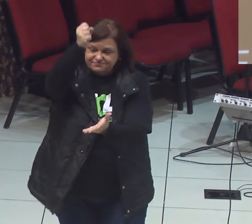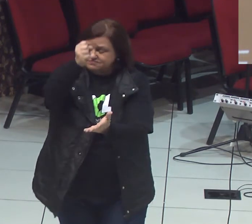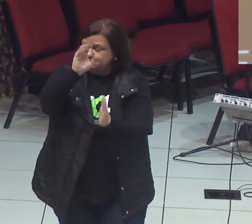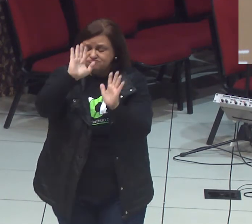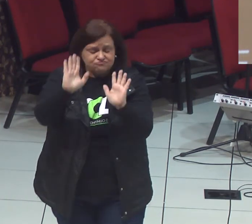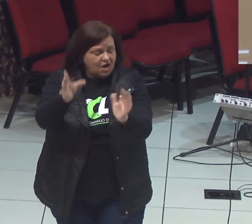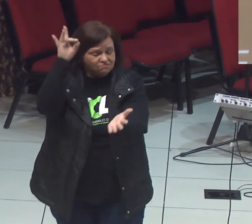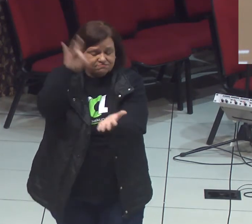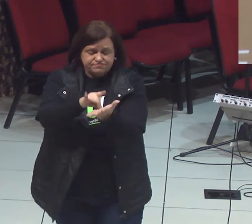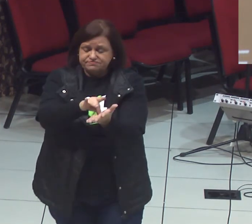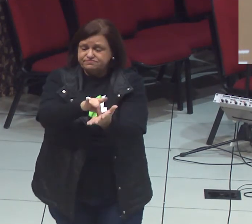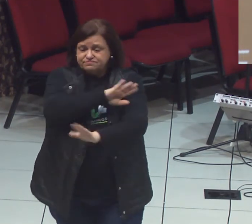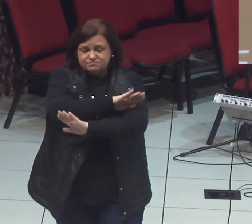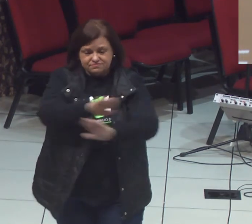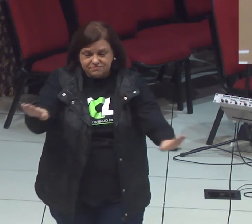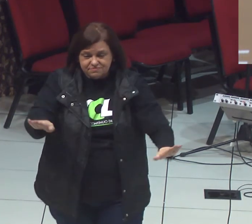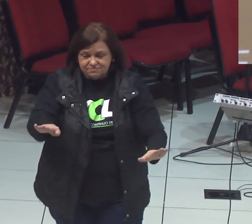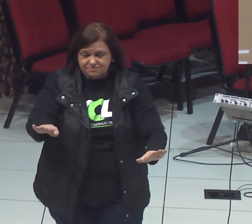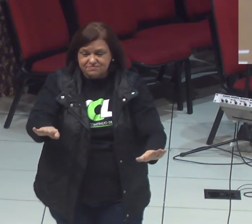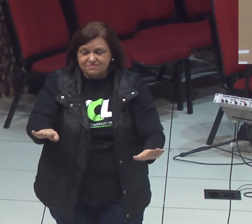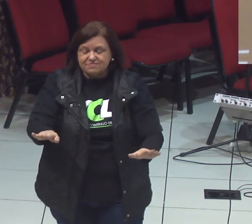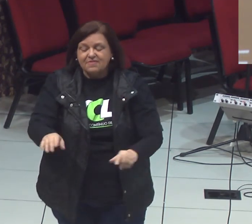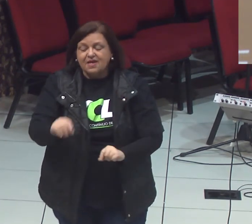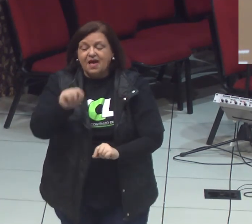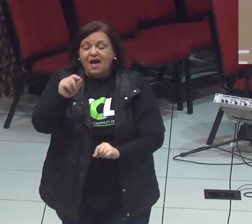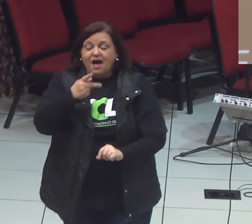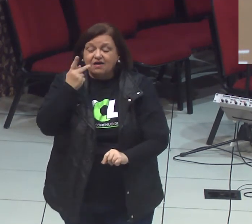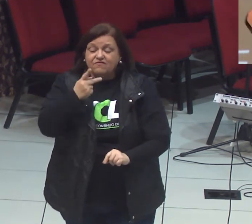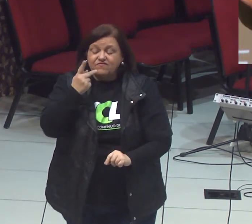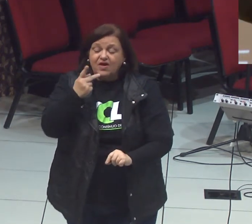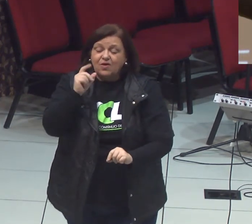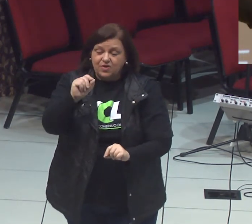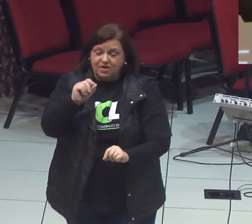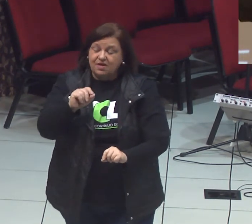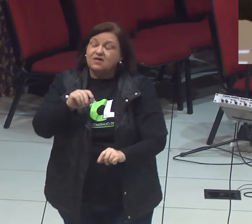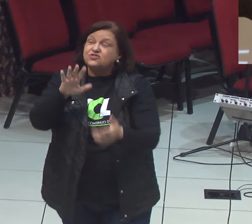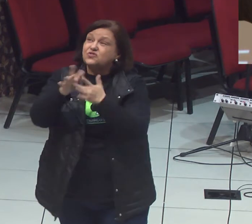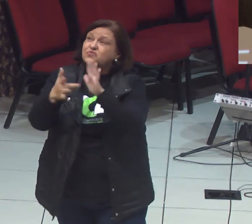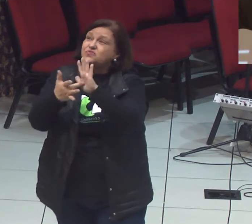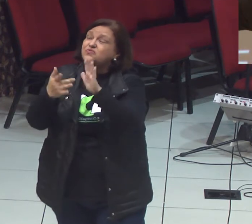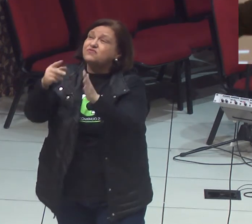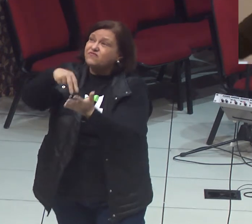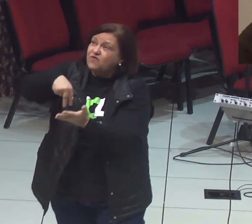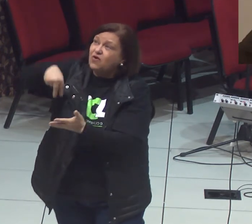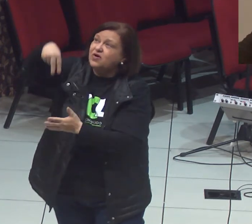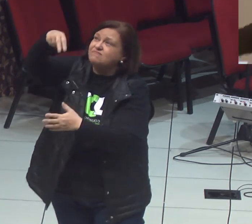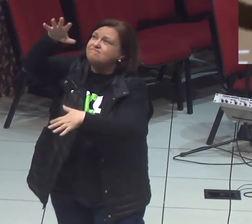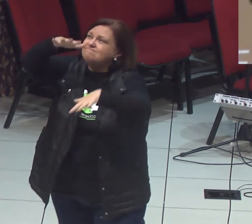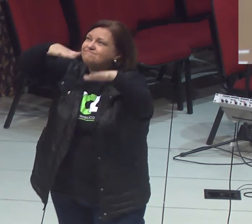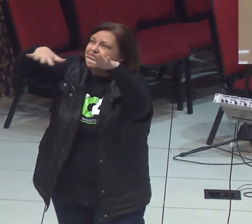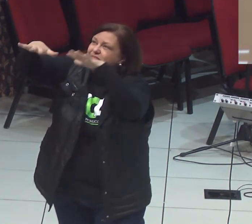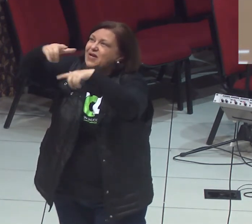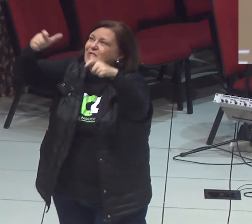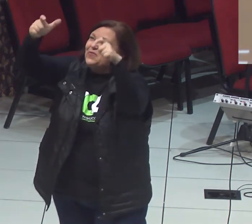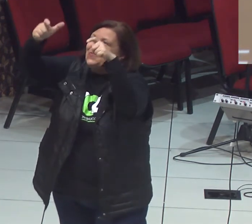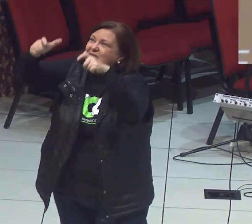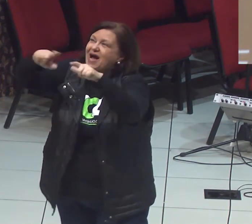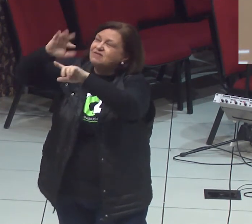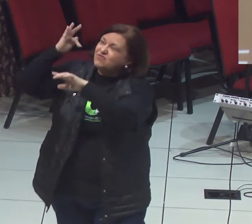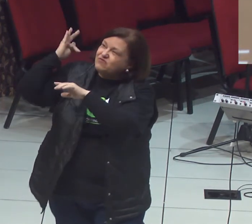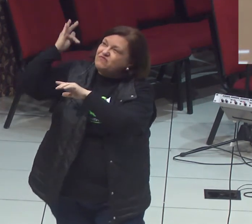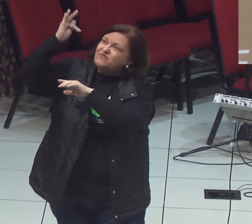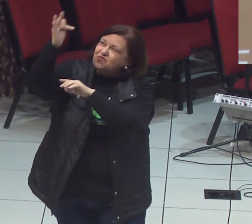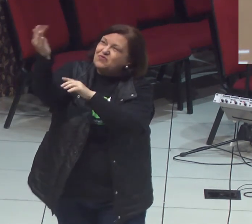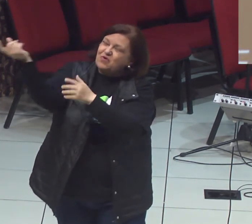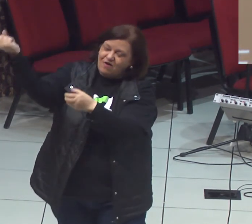é bíblico. João 14, 3, ele disse assim: se eu for e preparar lugar, eu voltarei